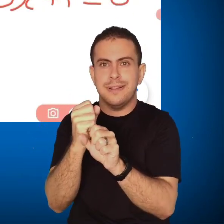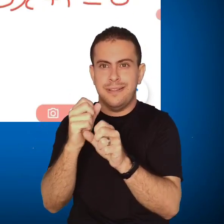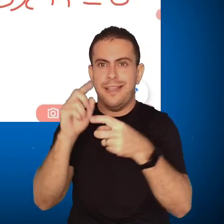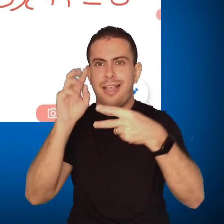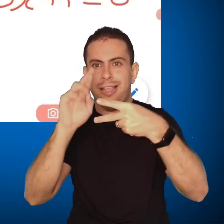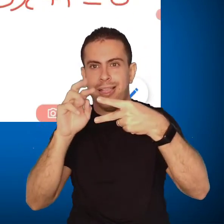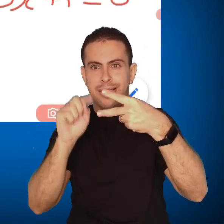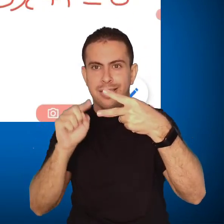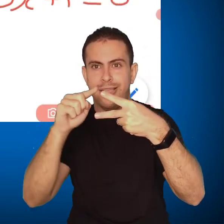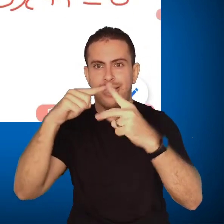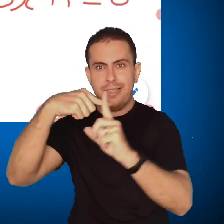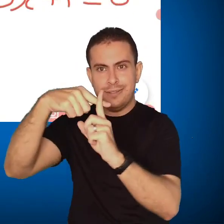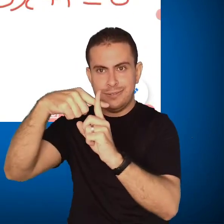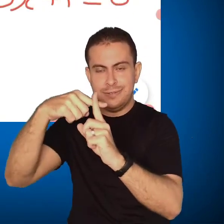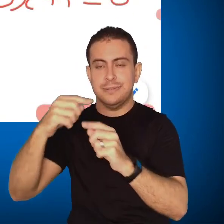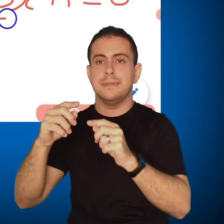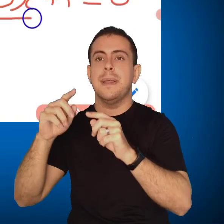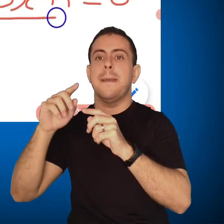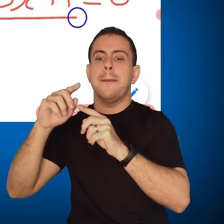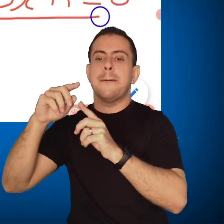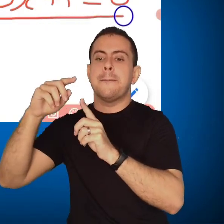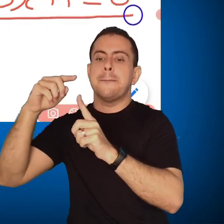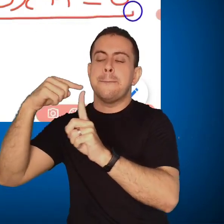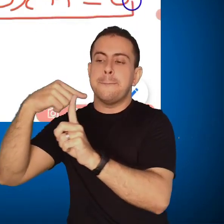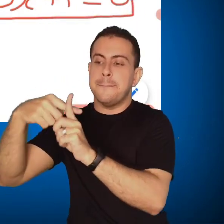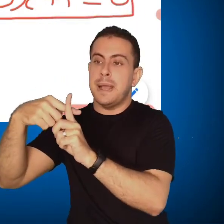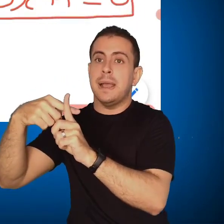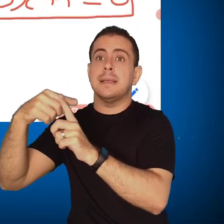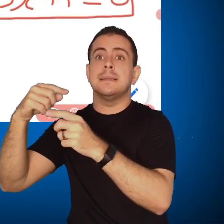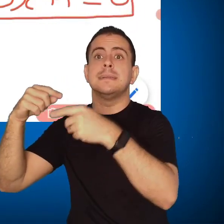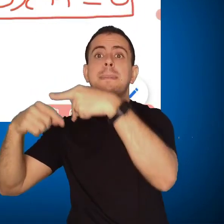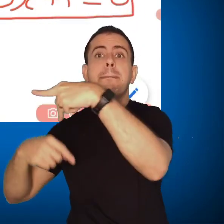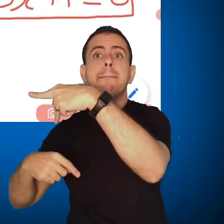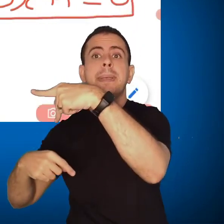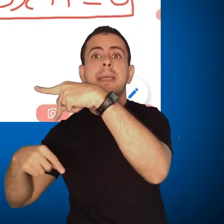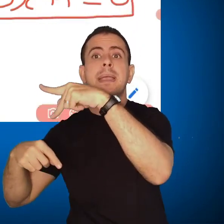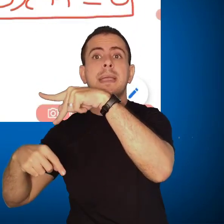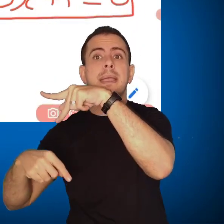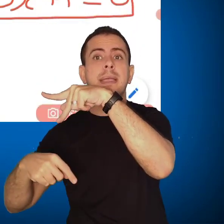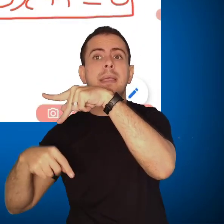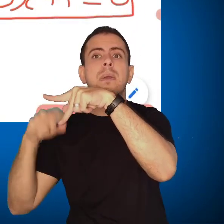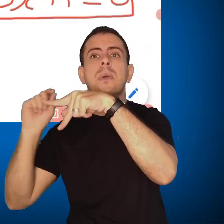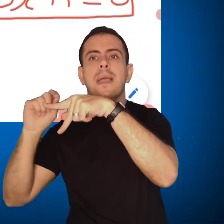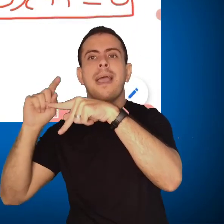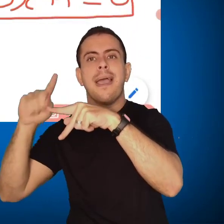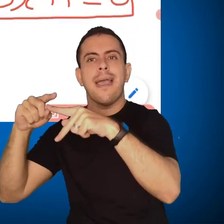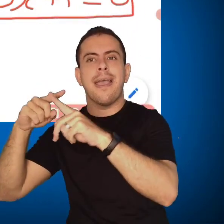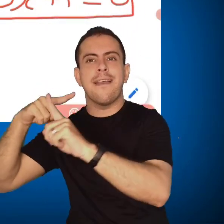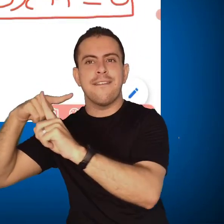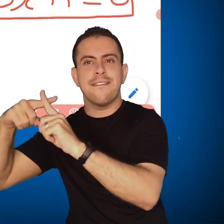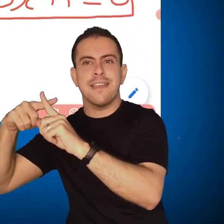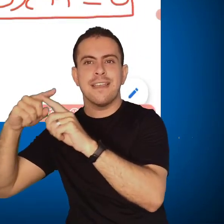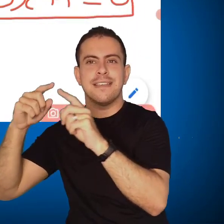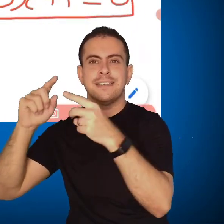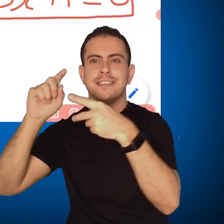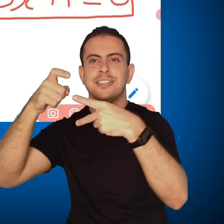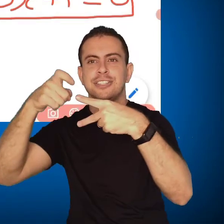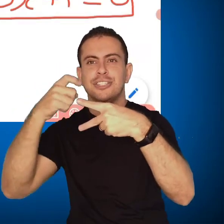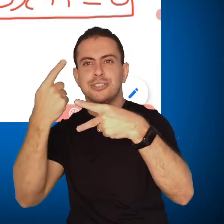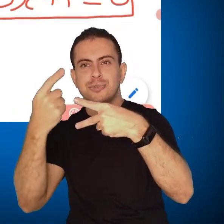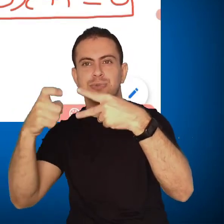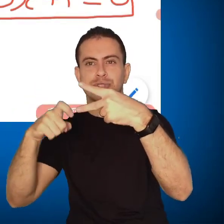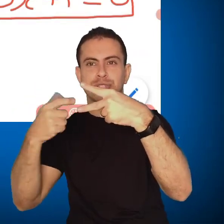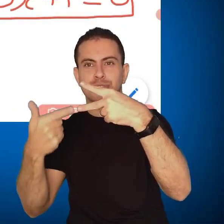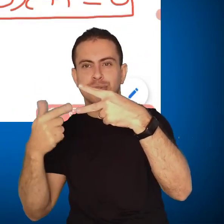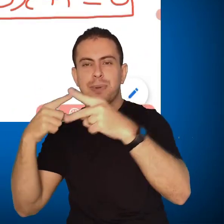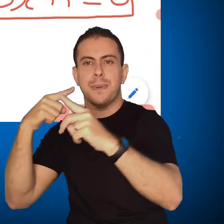zero. X ao quadrado mais sx mais p igual a zero. Essa é a forma de uma equação de segundo grau, né, com o